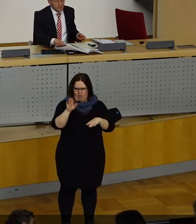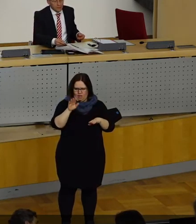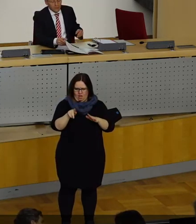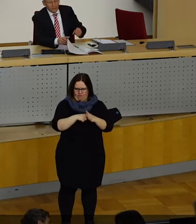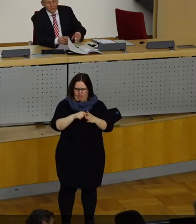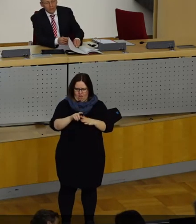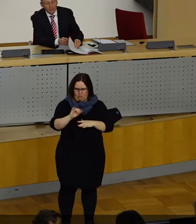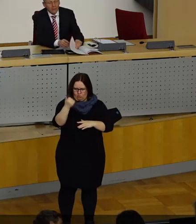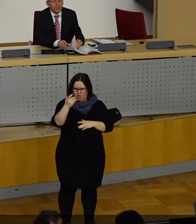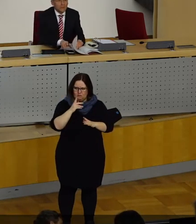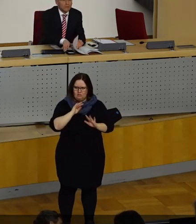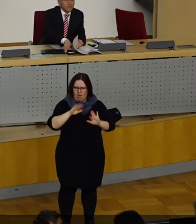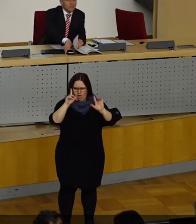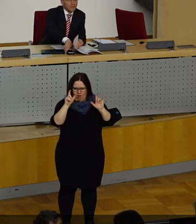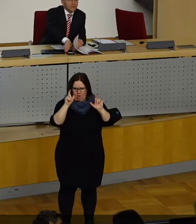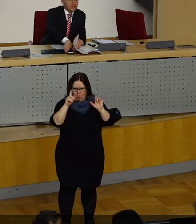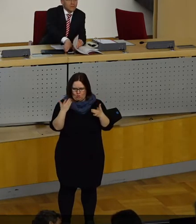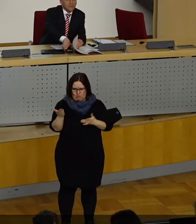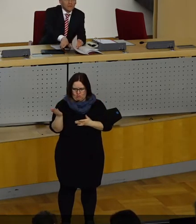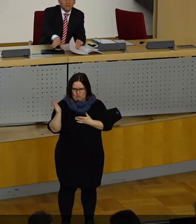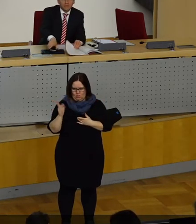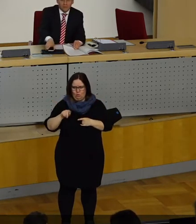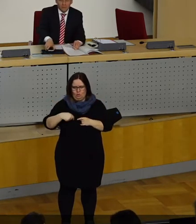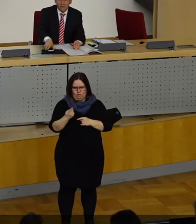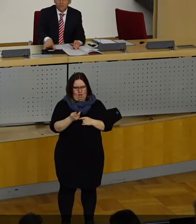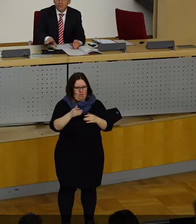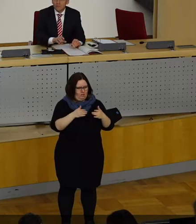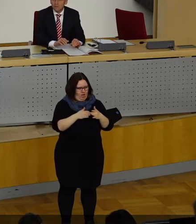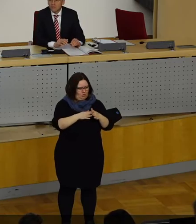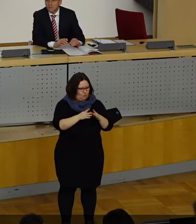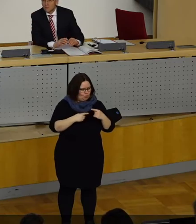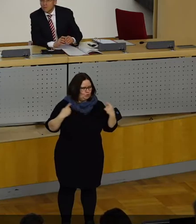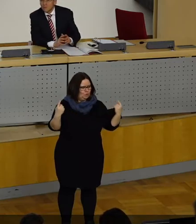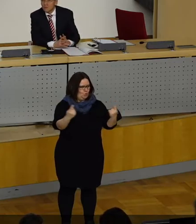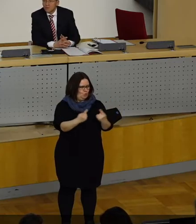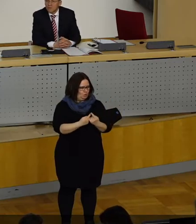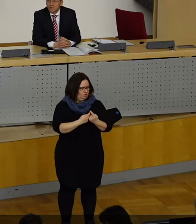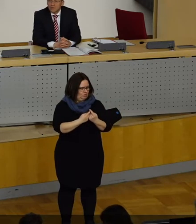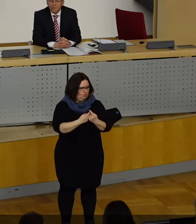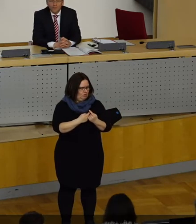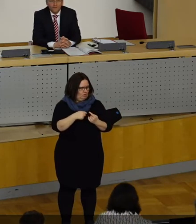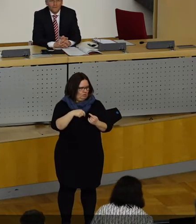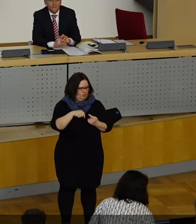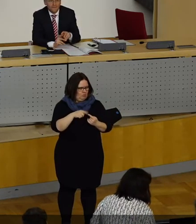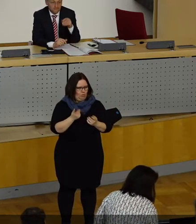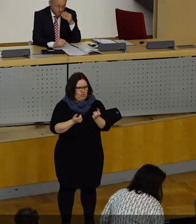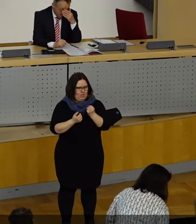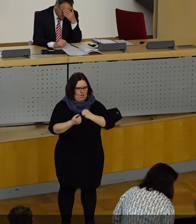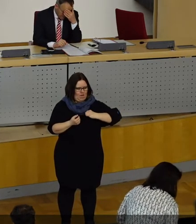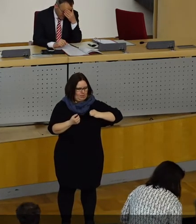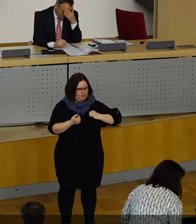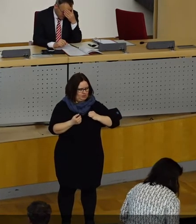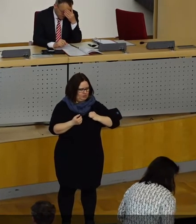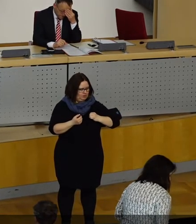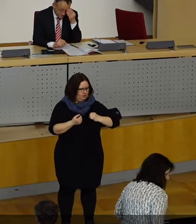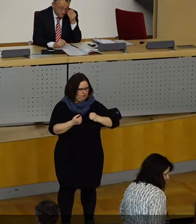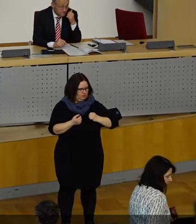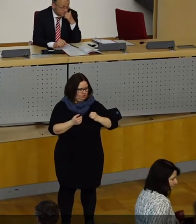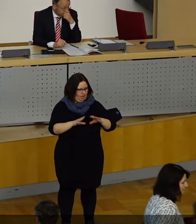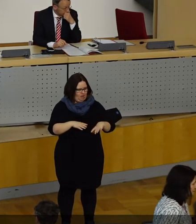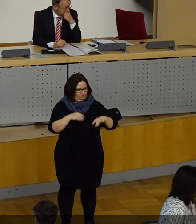die zunächst starten würde, und dann in der Fraktionsrunde beginnen wir mit der Linksfraktion